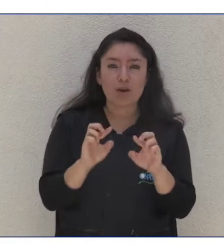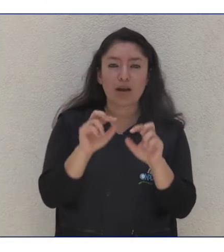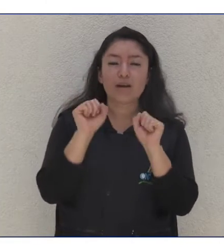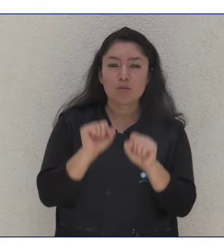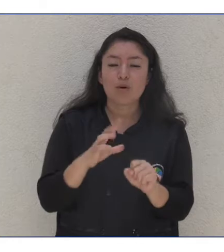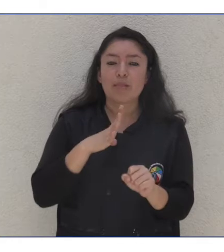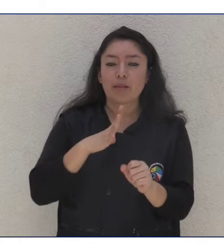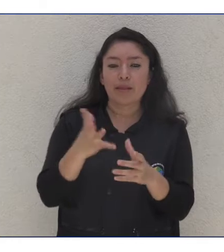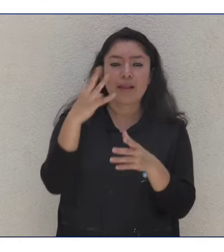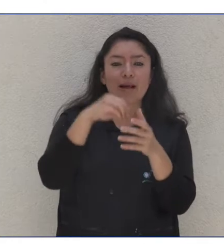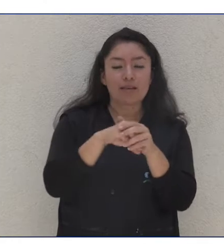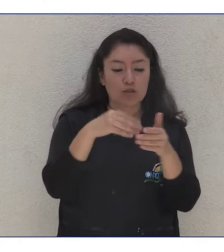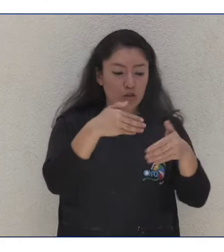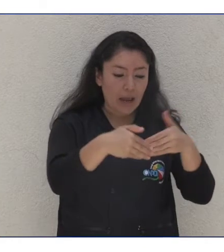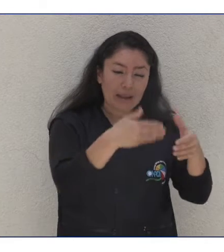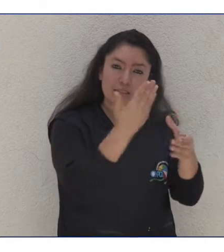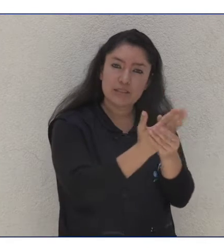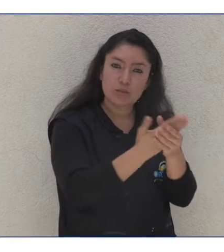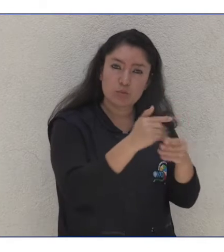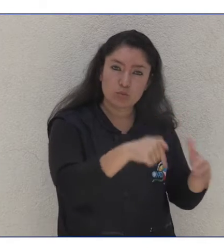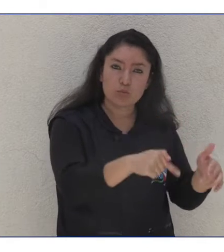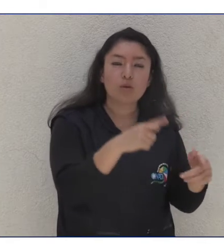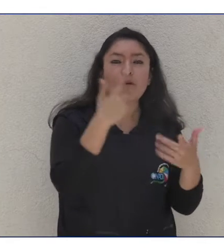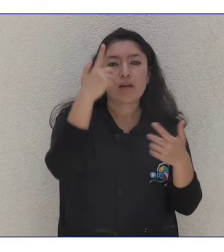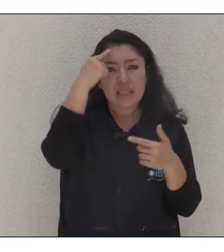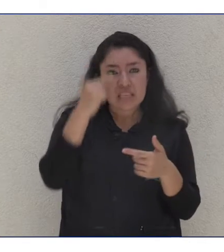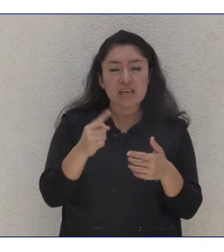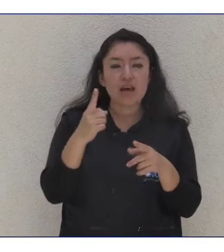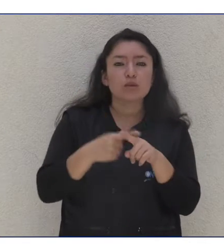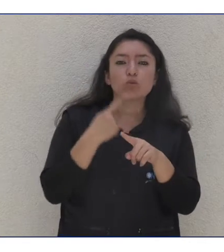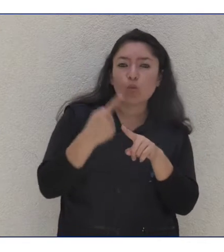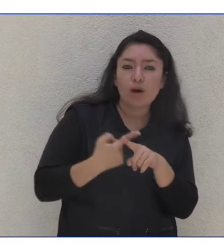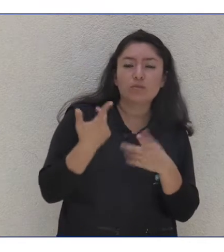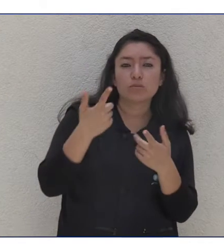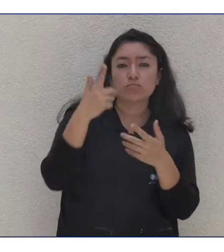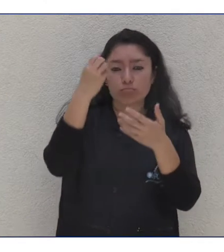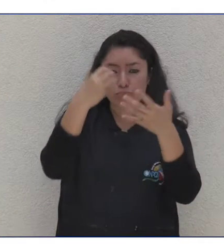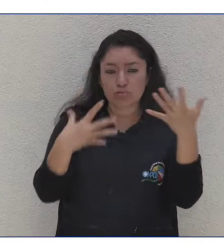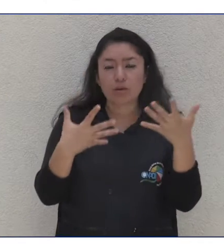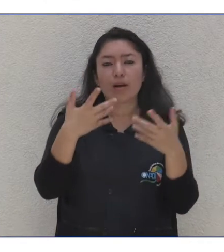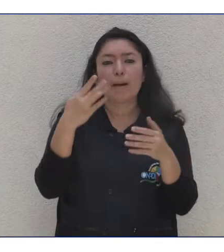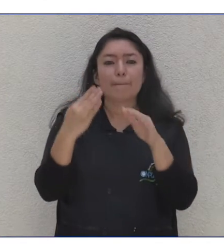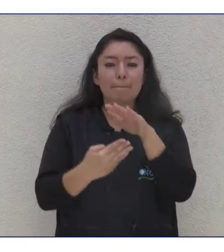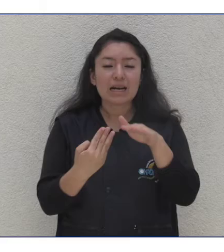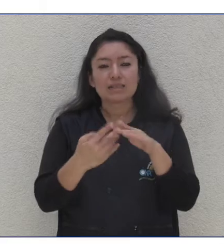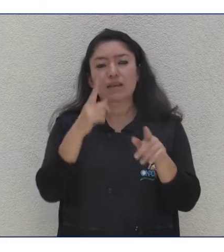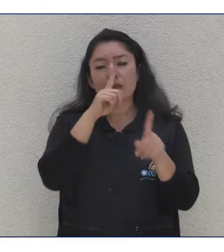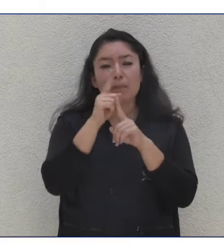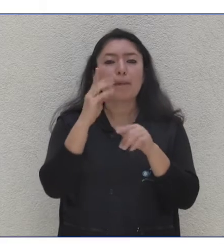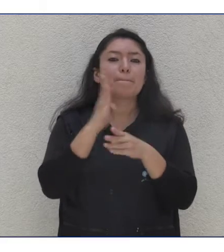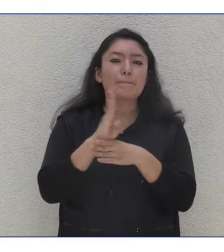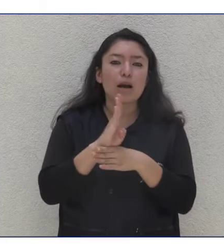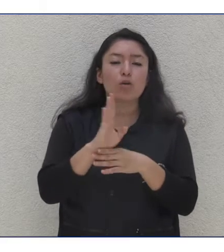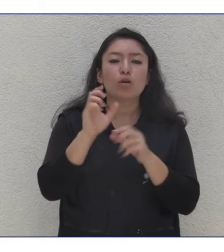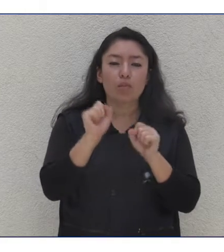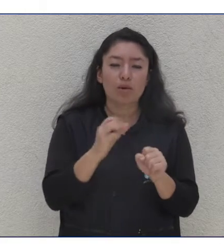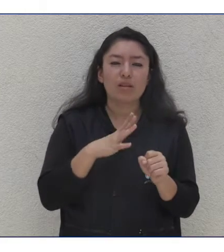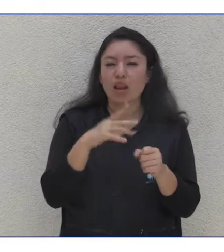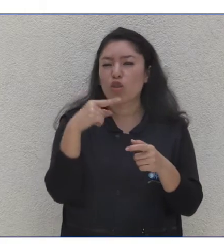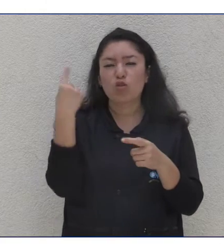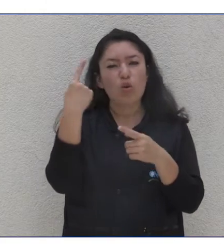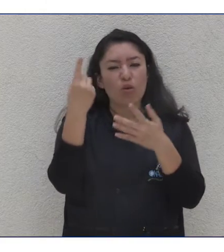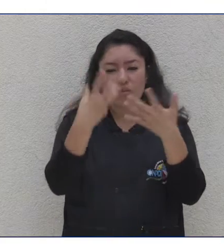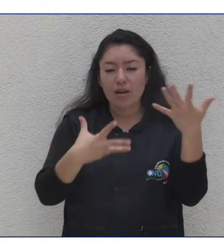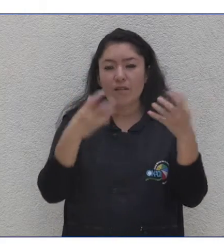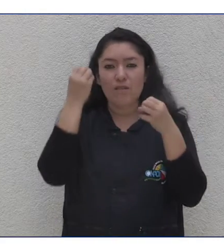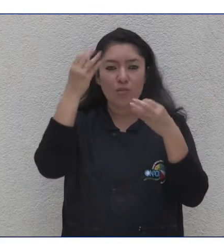administración pública que se encuentren en los archivos, fichas, registros, base, banco o cualquier otra forma de